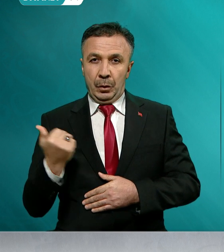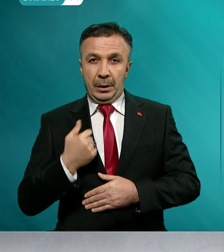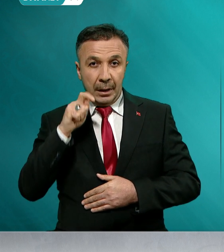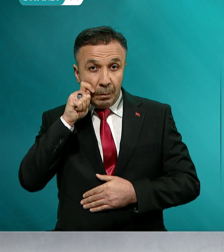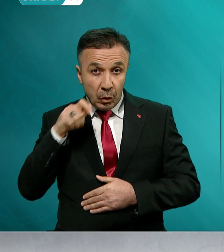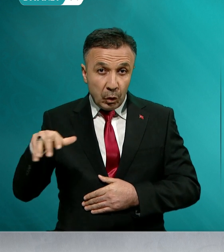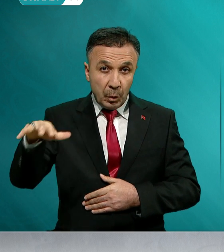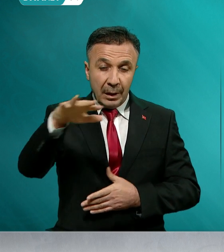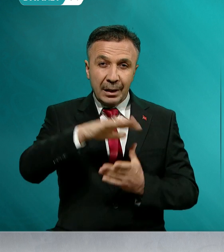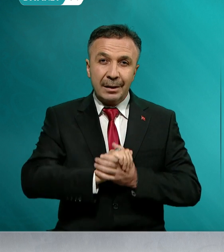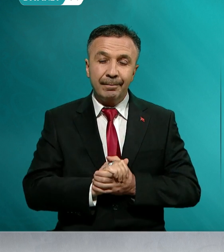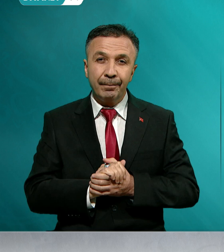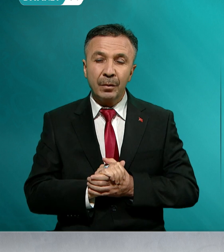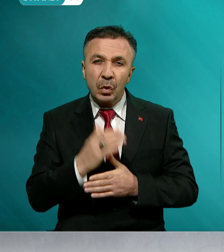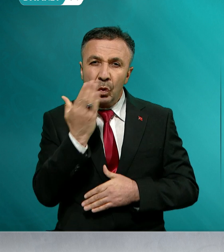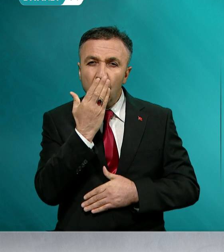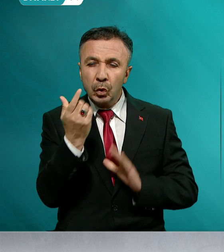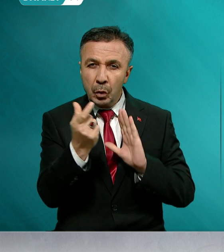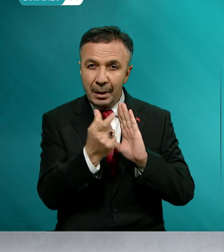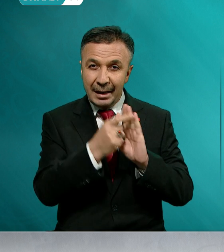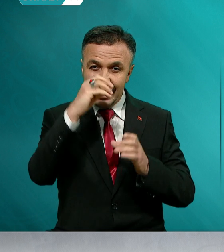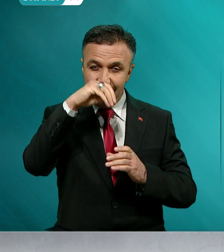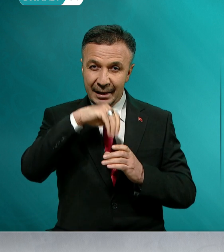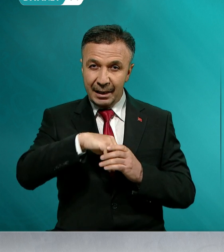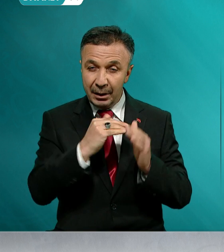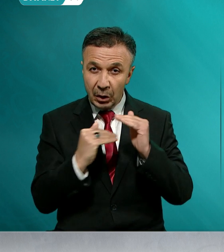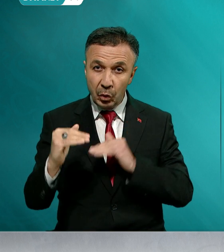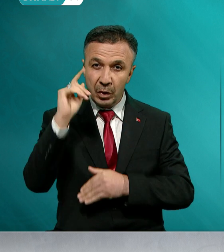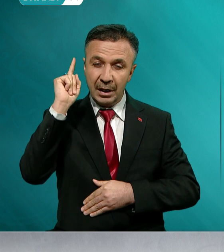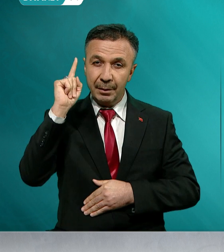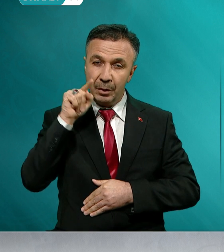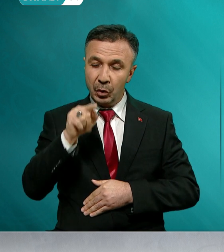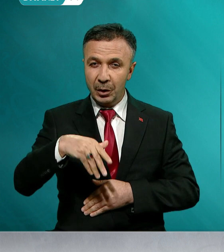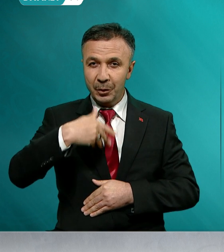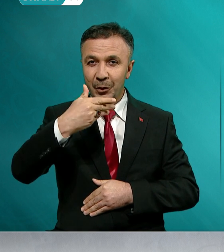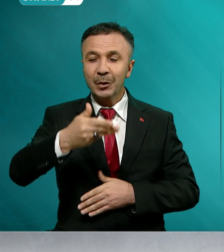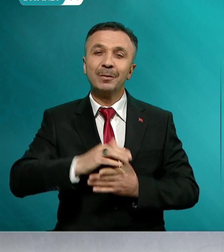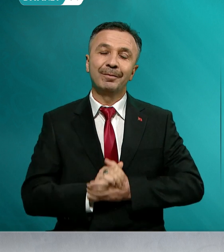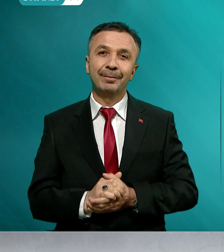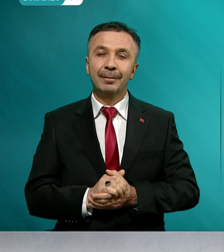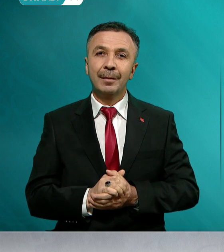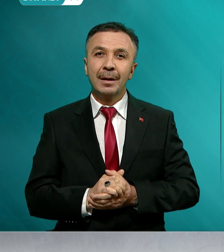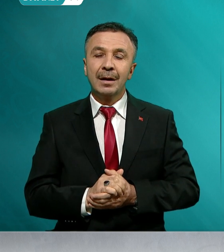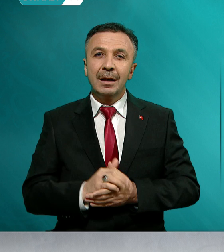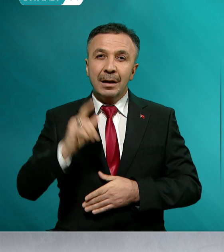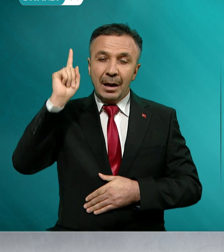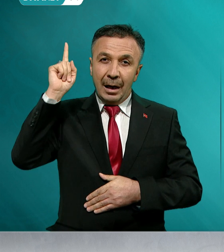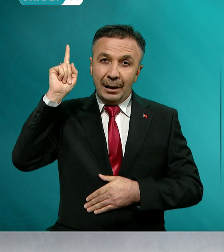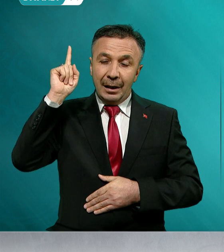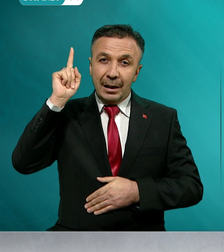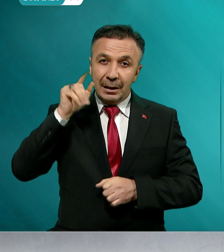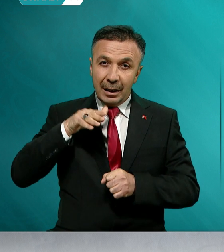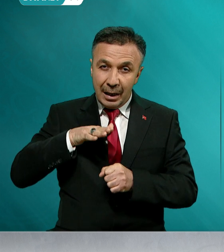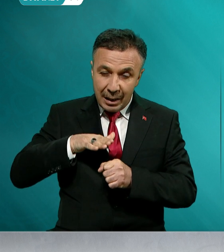müslümanlar okuduğum ayeti kerimede Yüce Rabbimiz şöyle buyuruyor Allah'ı